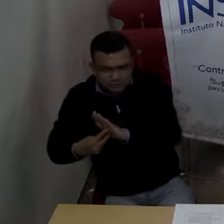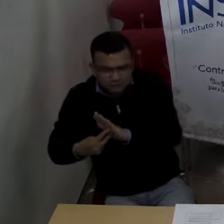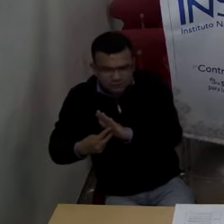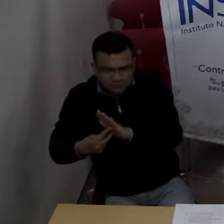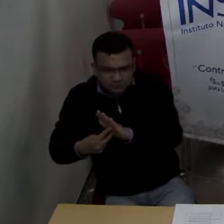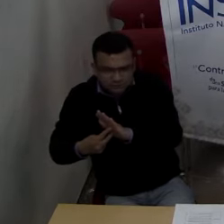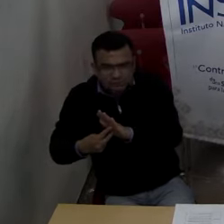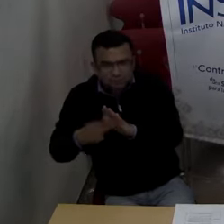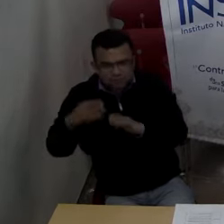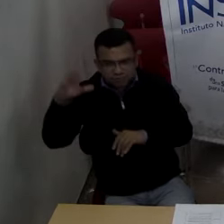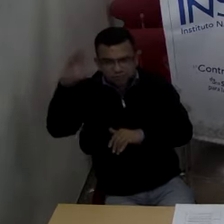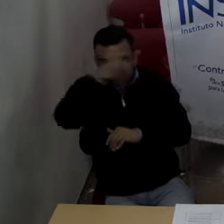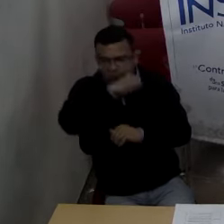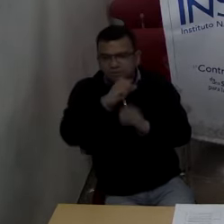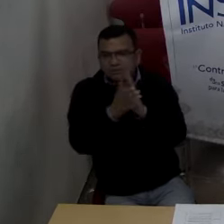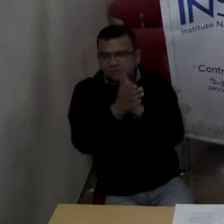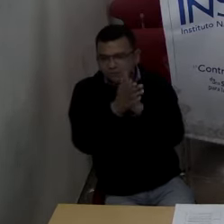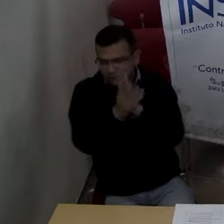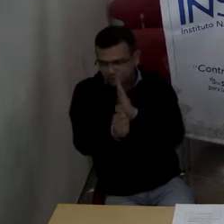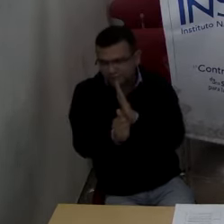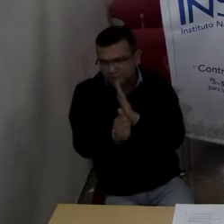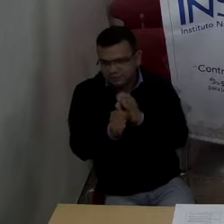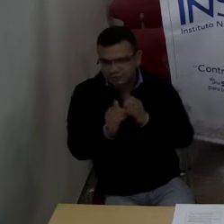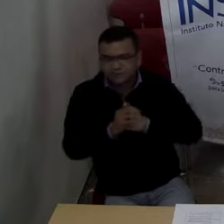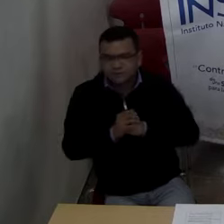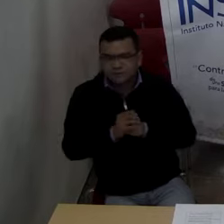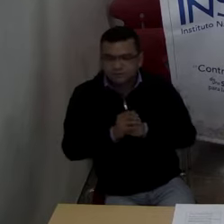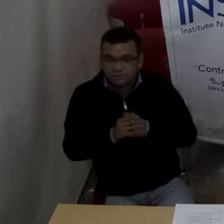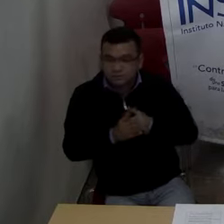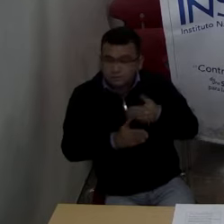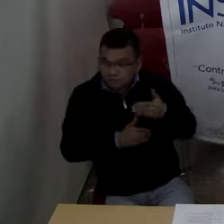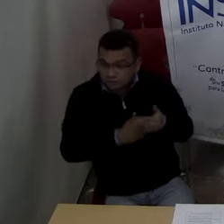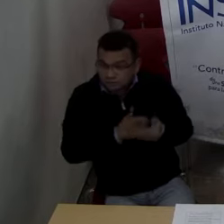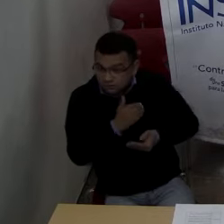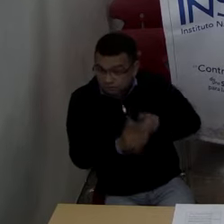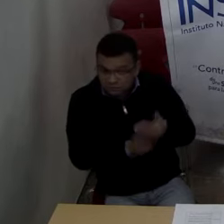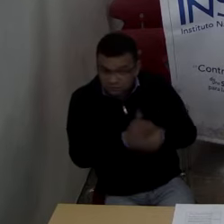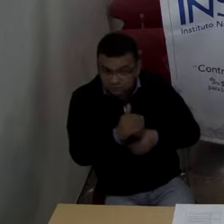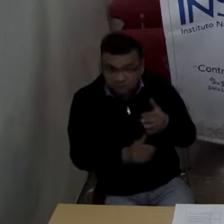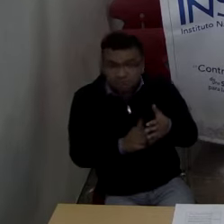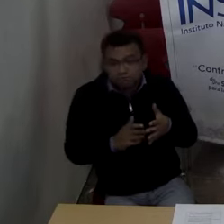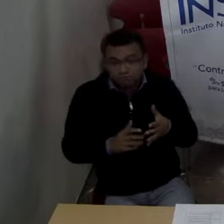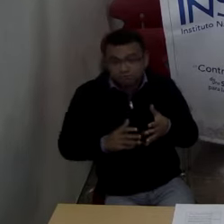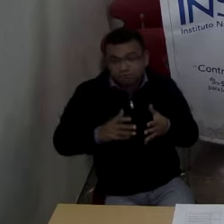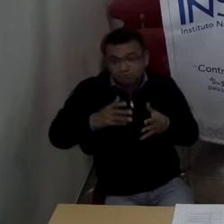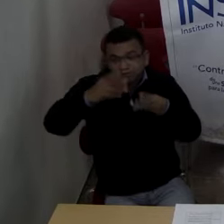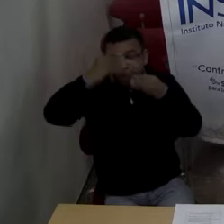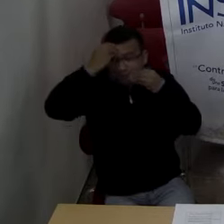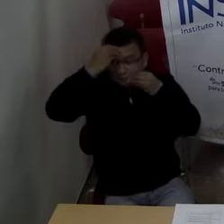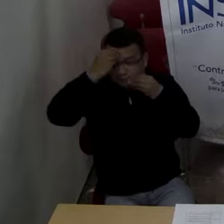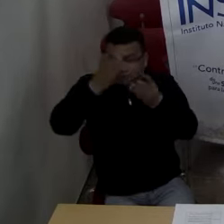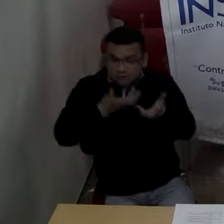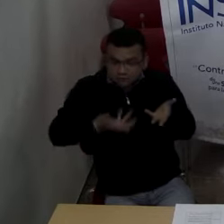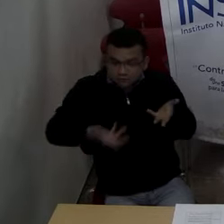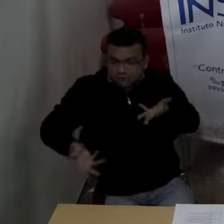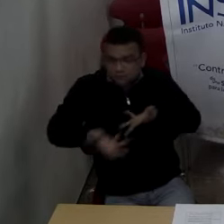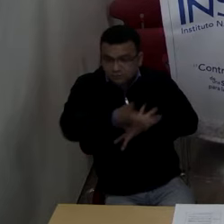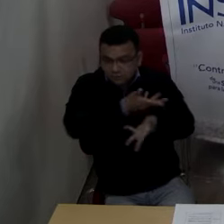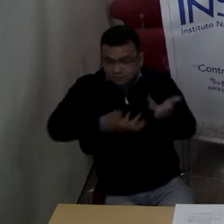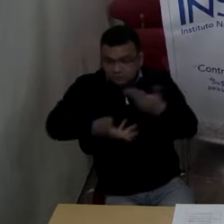que interactuamos con otro y a medida que maduramos neurológicamente. No es lo